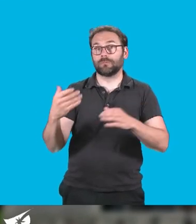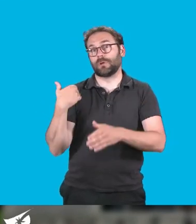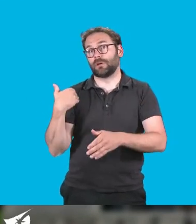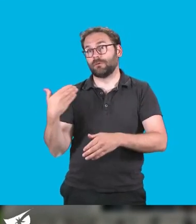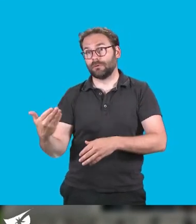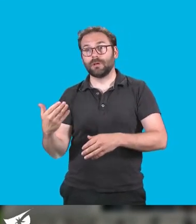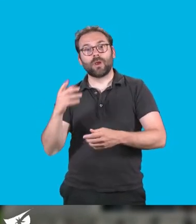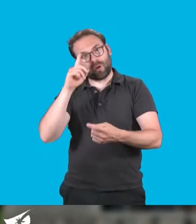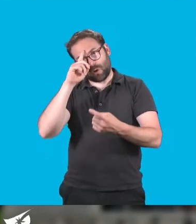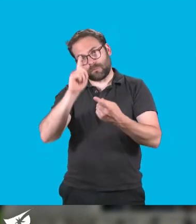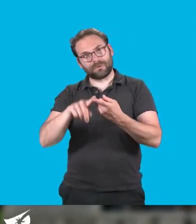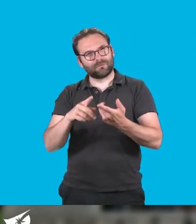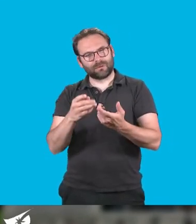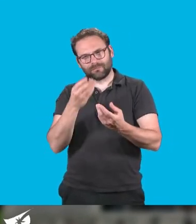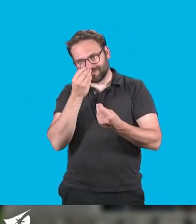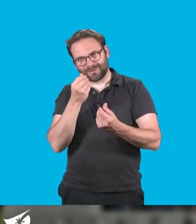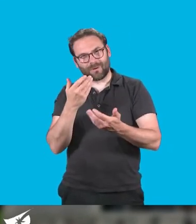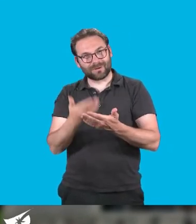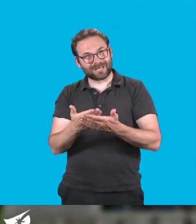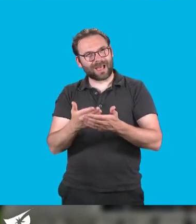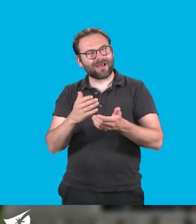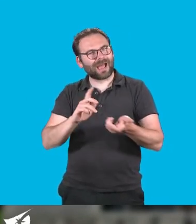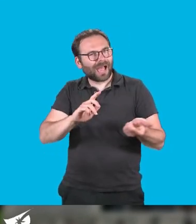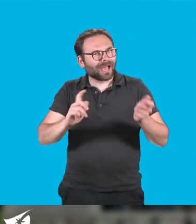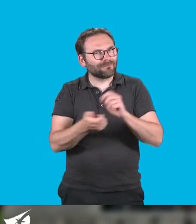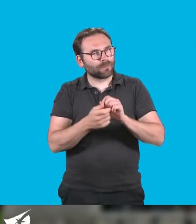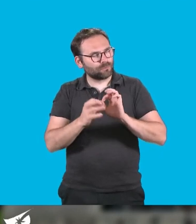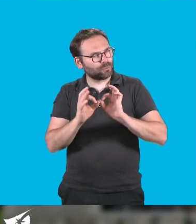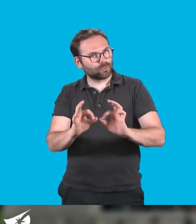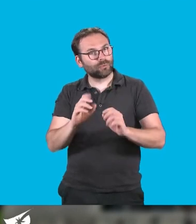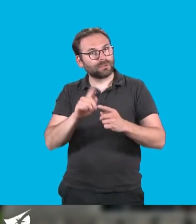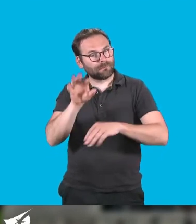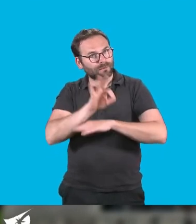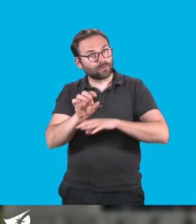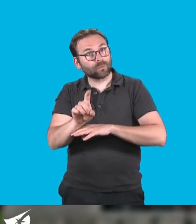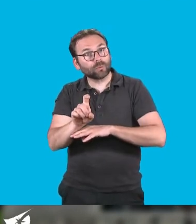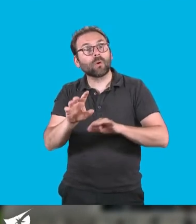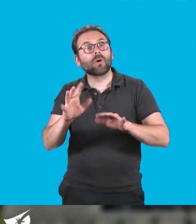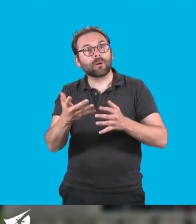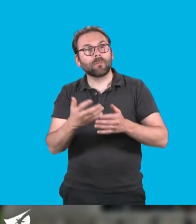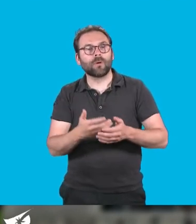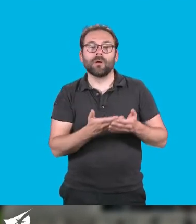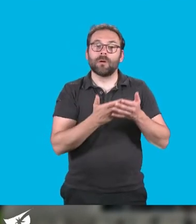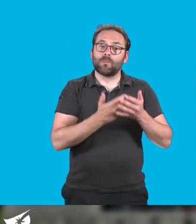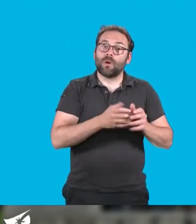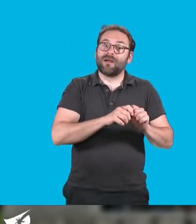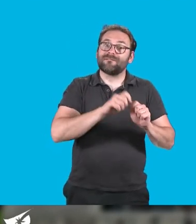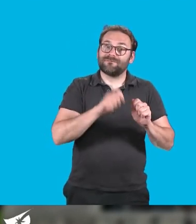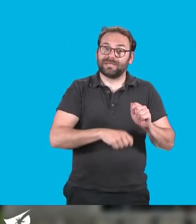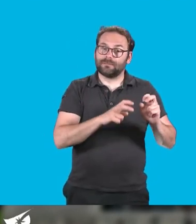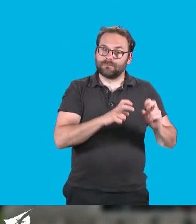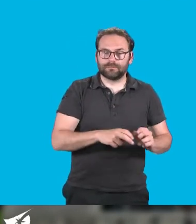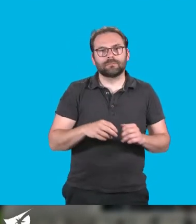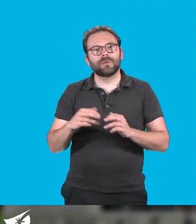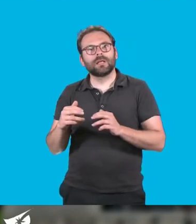et qui permettait, à mon avis, de mettre en œuvre une réforme juste de cette facture d'eau en baissant le poids de la part fixe, en augmentant le